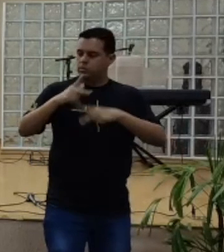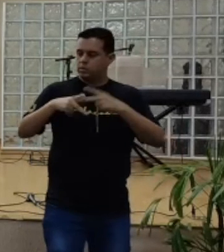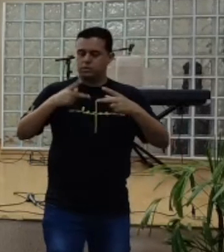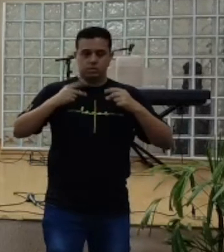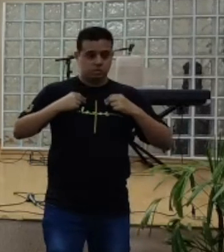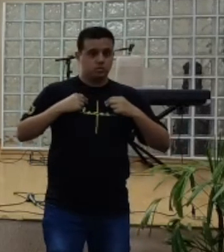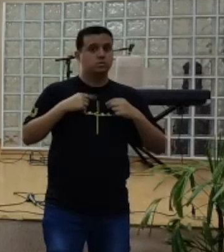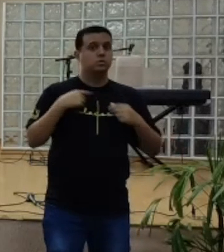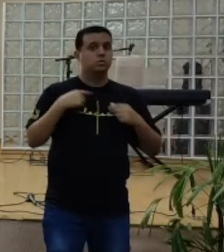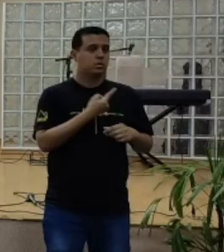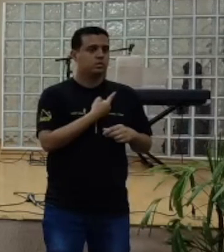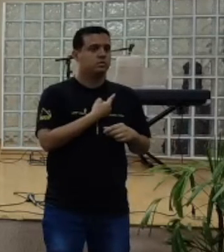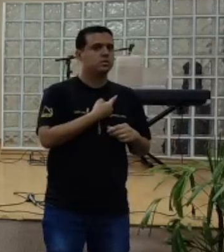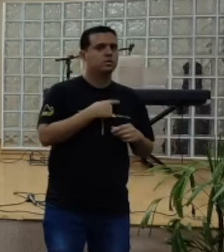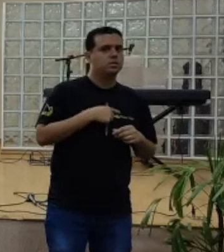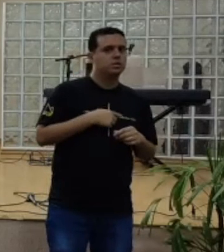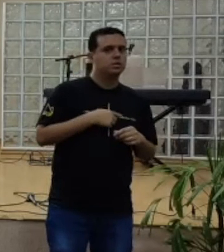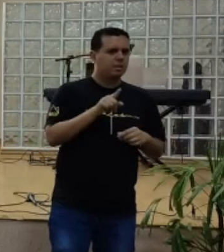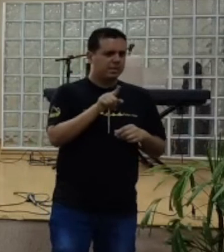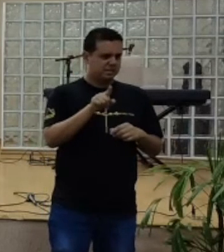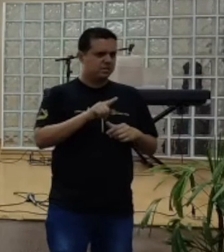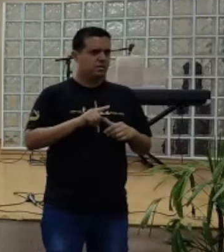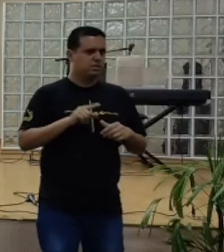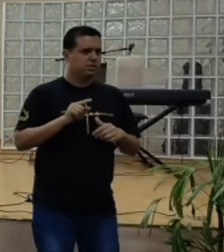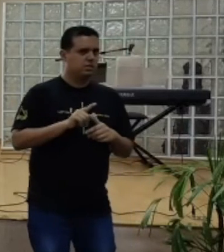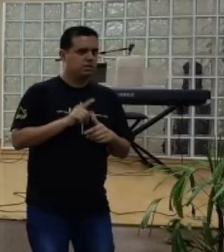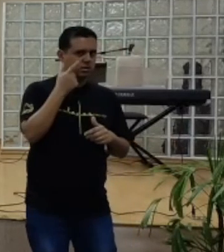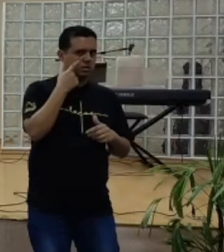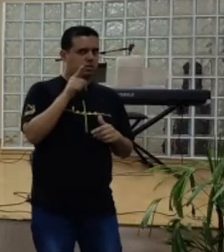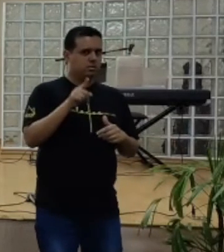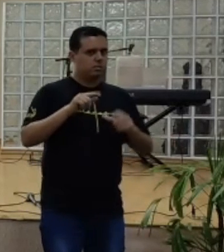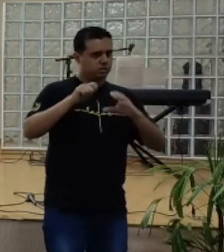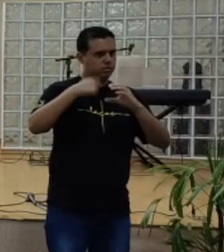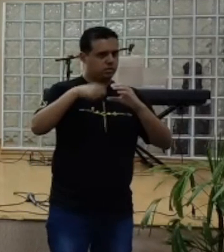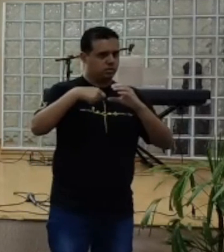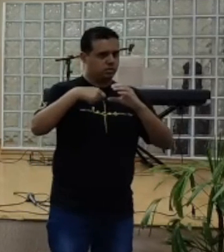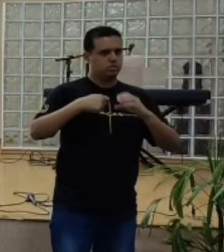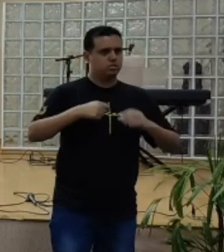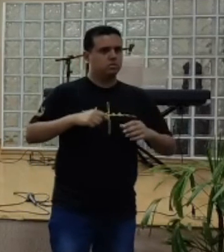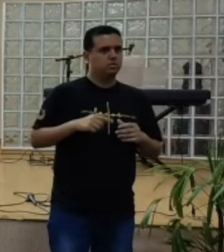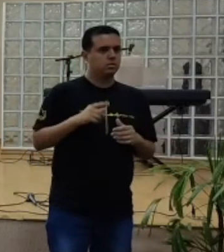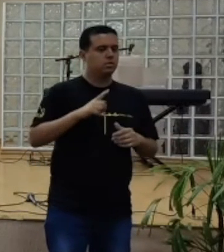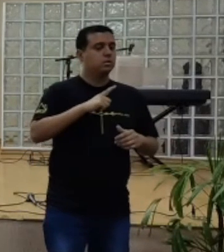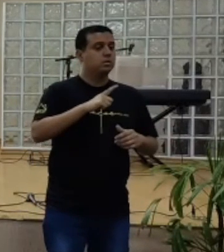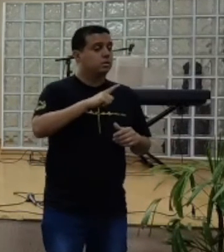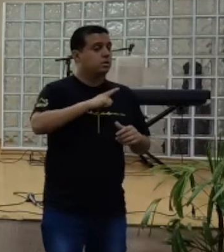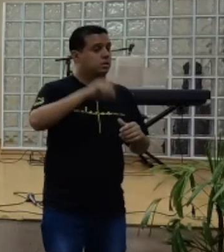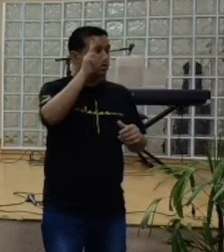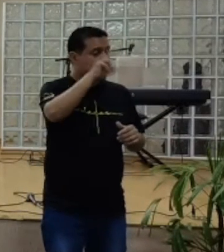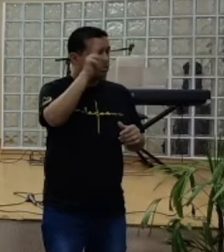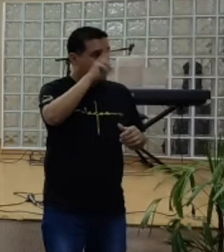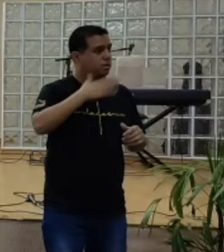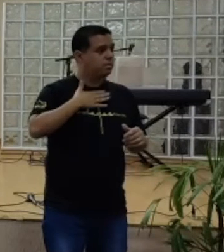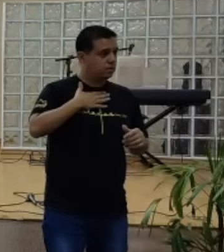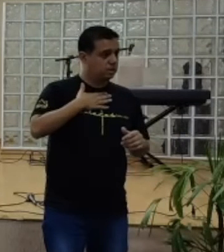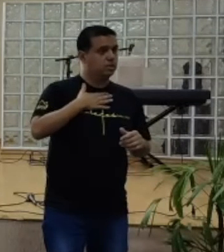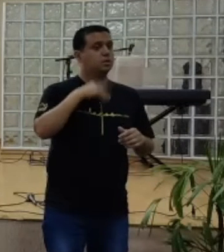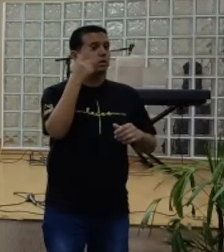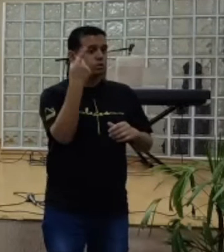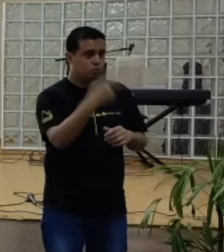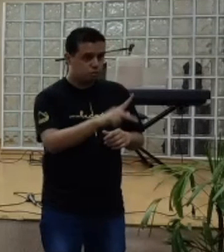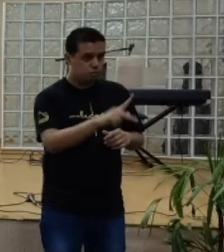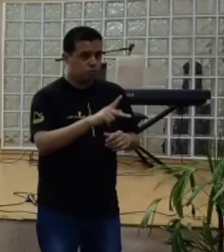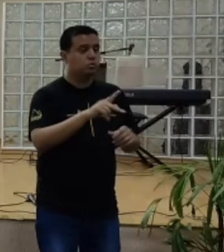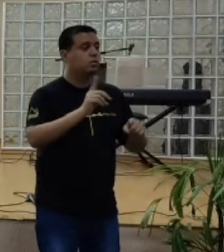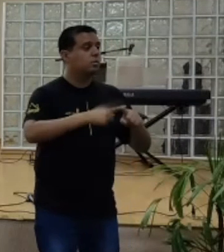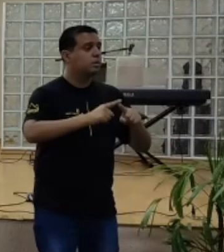por recompensa. E é uma história inteira, e não é só a sua e a minha. Você vai perceber